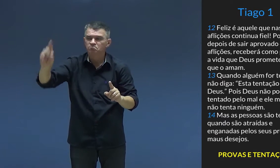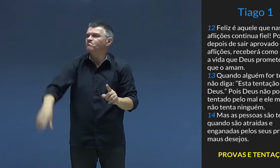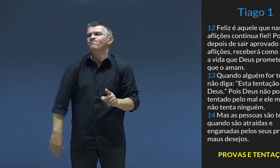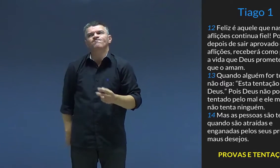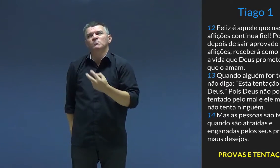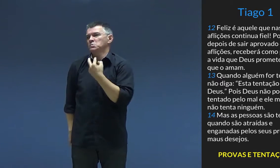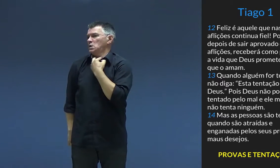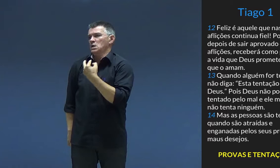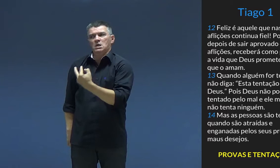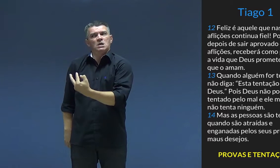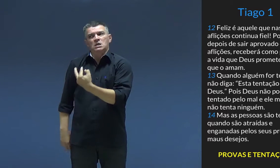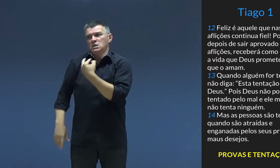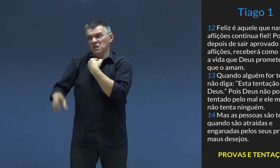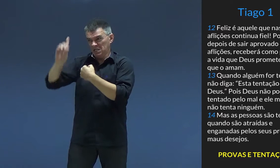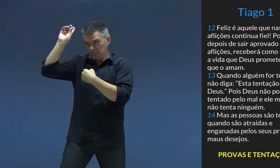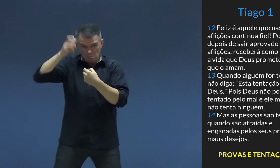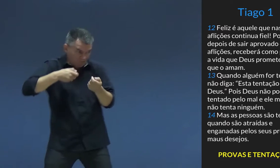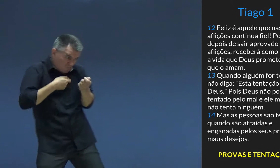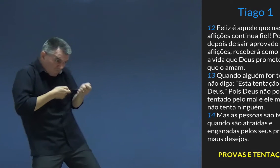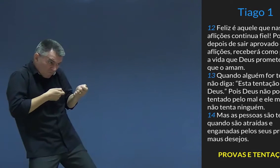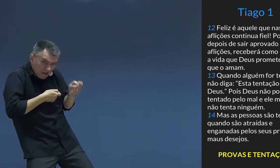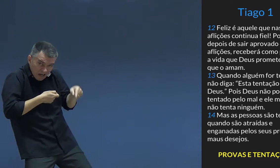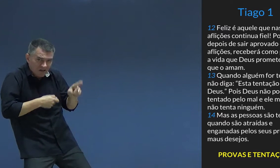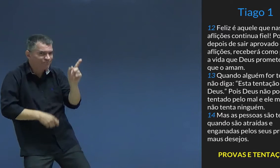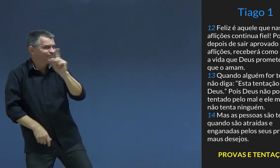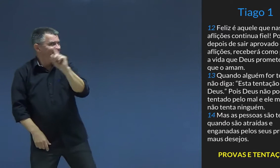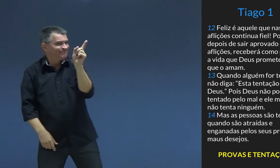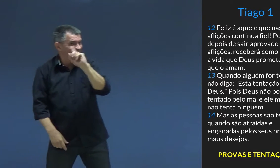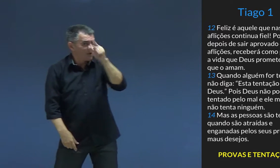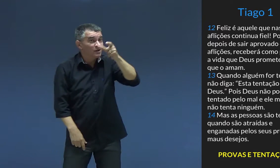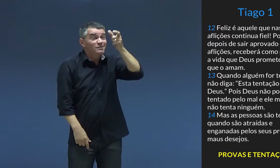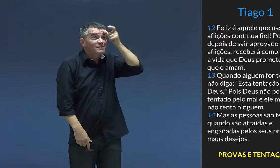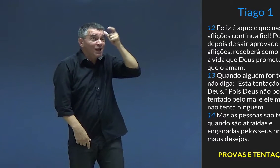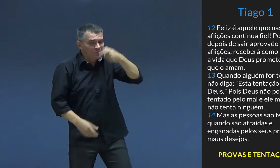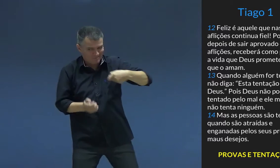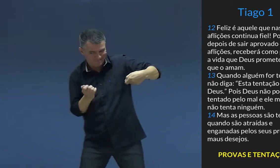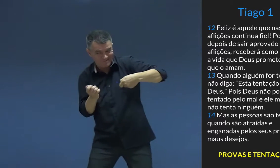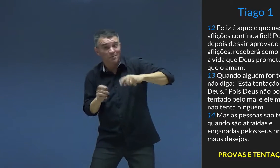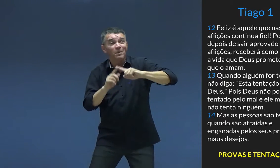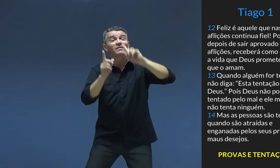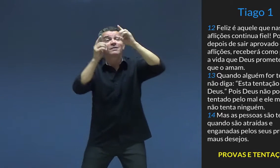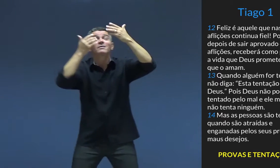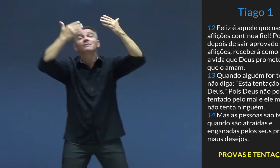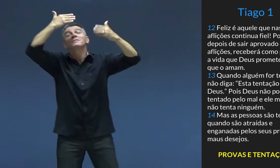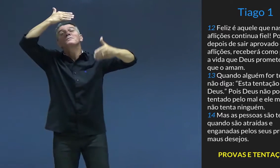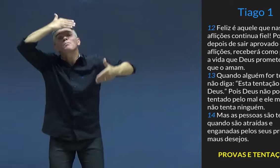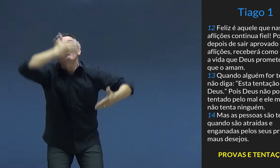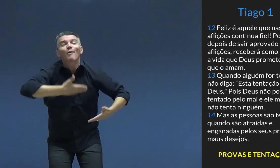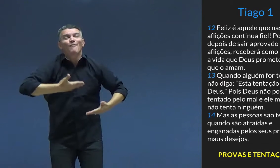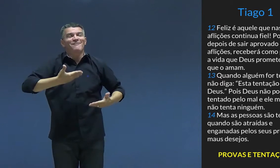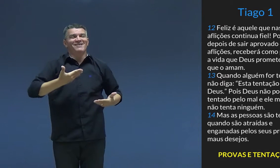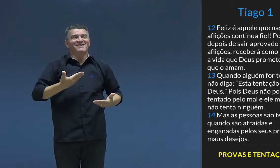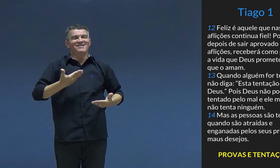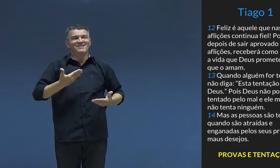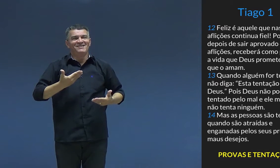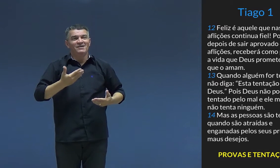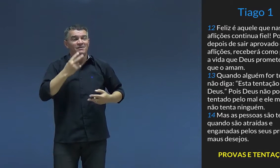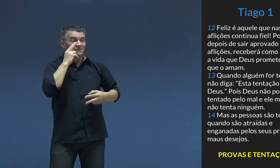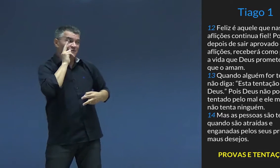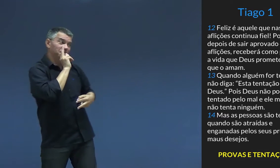Deus? Não, gente. Deus não está trazendo tentações para a sua vida, sim o diabo. Deus, às vezes,